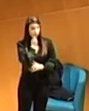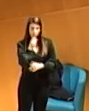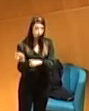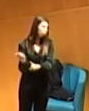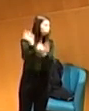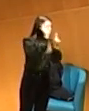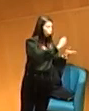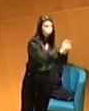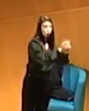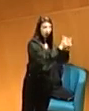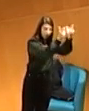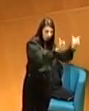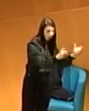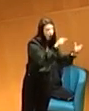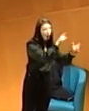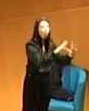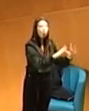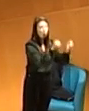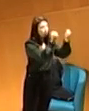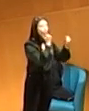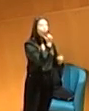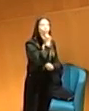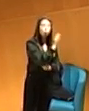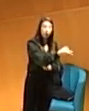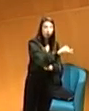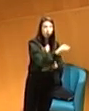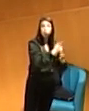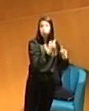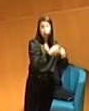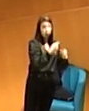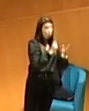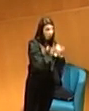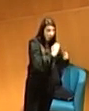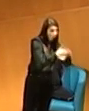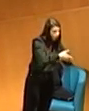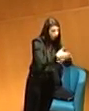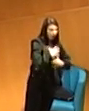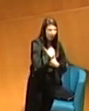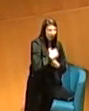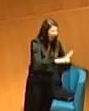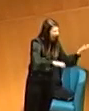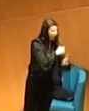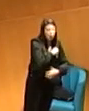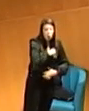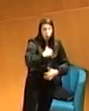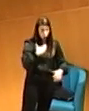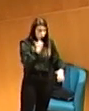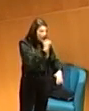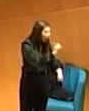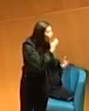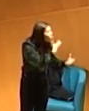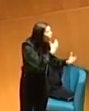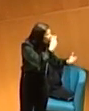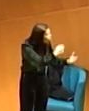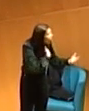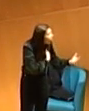ils sont compétents. Elle a fait une énorme crise d'angoisse en entrant dans l'établissement. J'ai appelé, j'ai dit, vous voulez que je vienne la